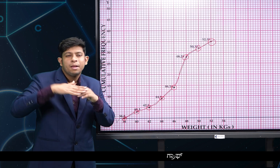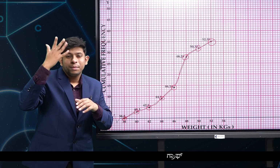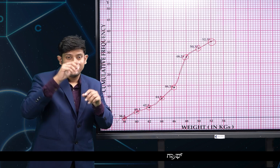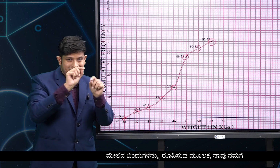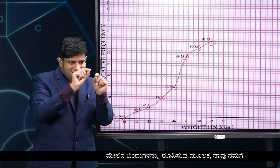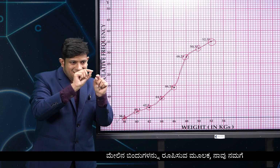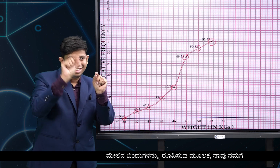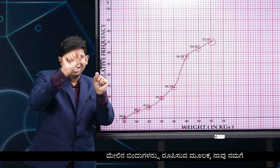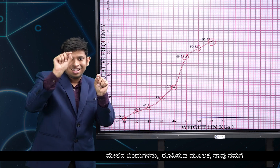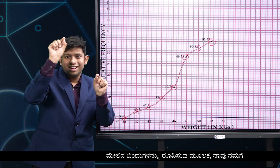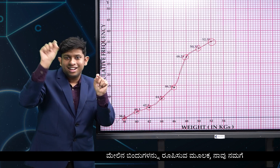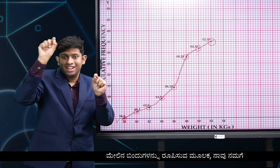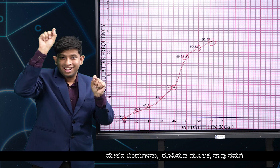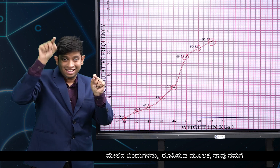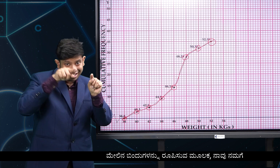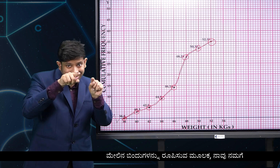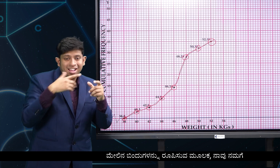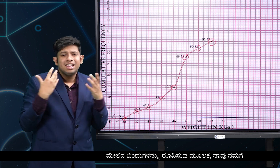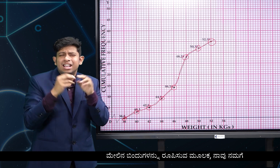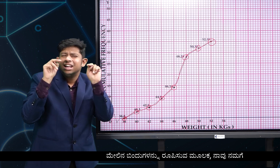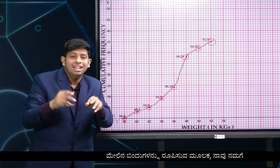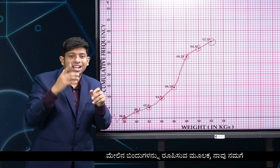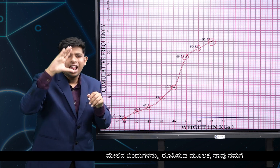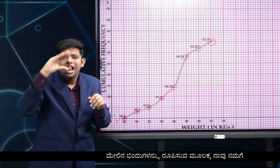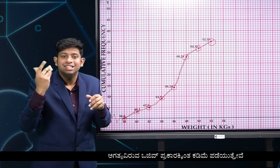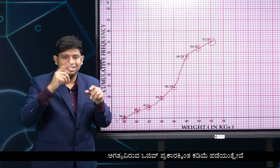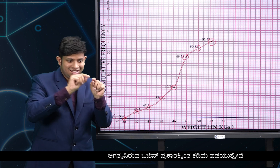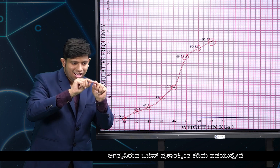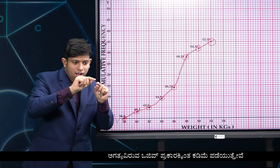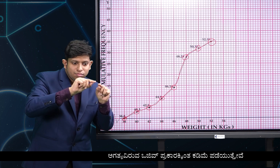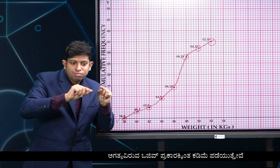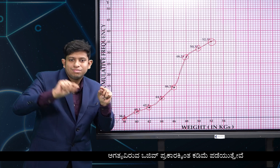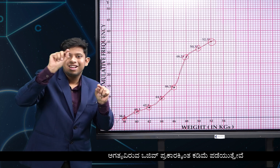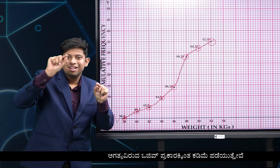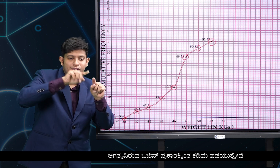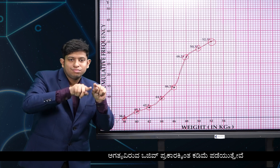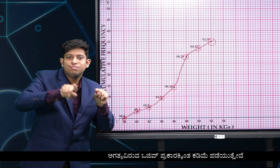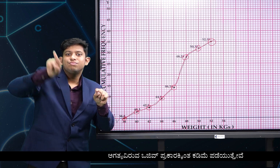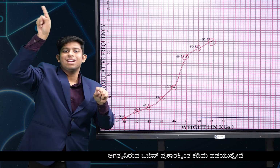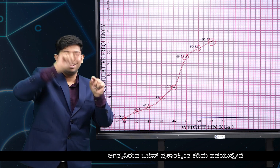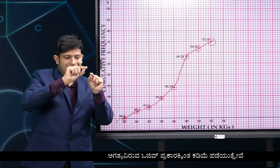ಗ್ರಾಫ್ ಮೇಲಿನ ಬಿಂದುಗಳನ್ನು ರೂಪಿಸುವ ಮೂಲಕ ನಾವು ನಮಗೆ ಅಗತ್ಯವಿರುವ ಓಜಿವ್ ಪ್ರಕಾರಕ್ಕಿಂತ ಕಡಿಮೆ